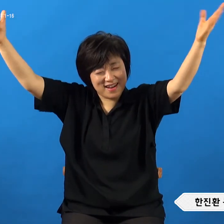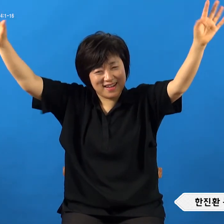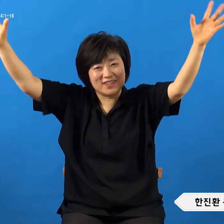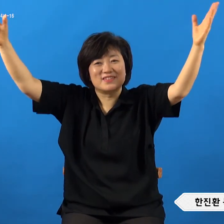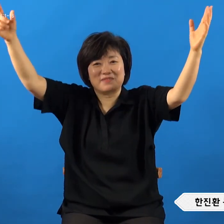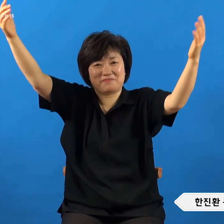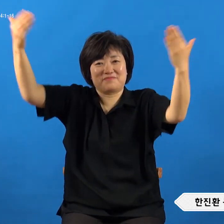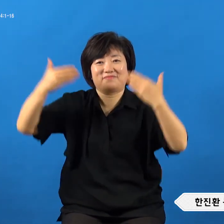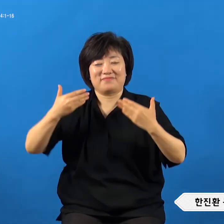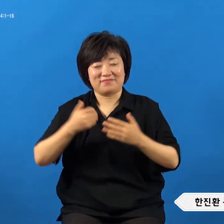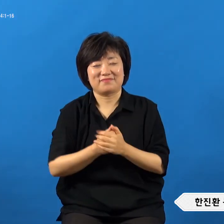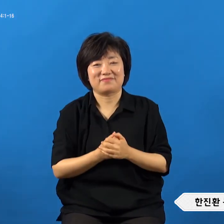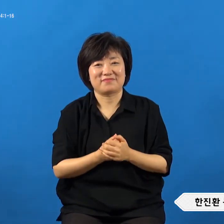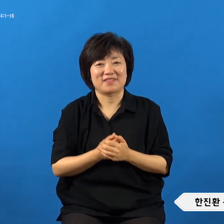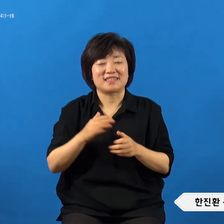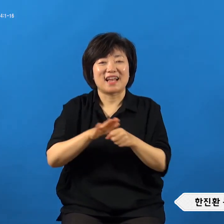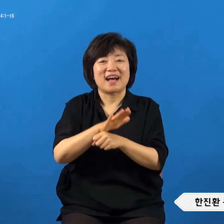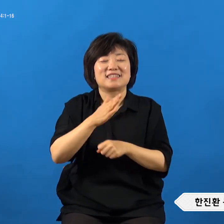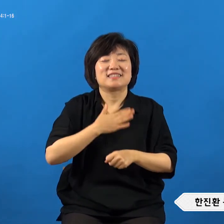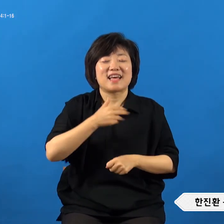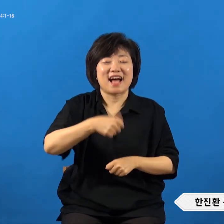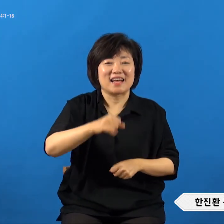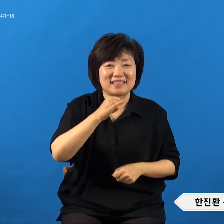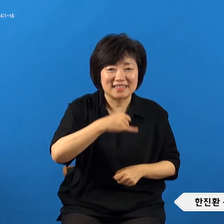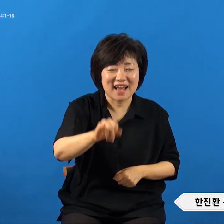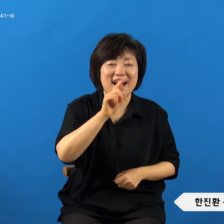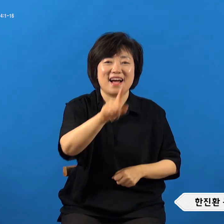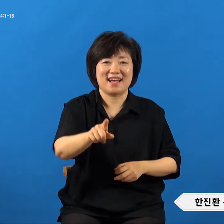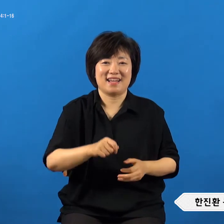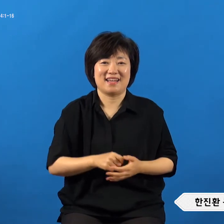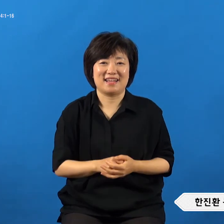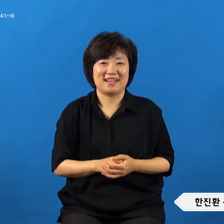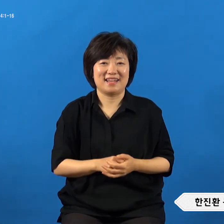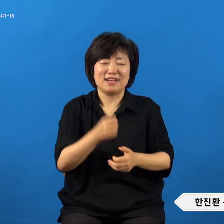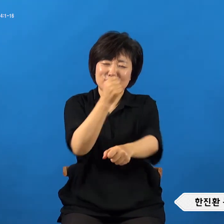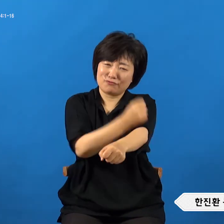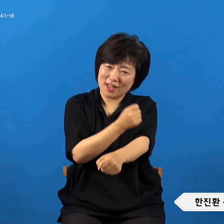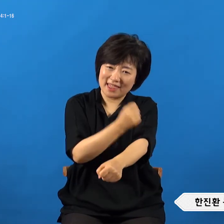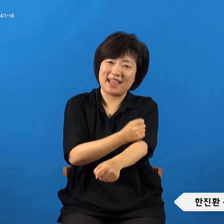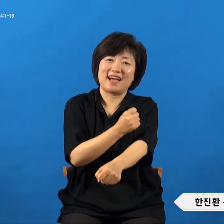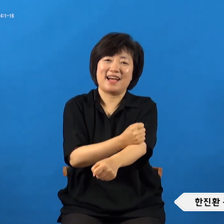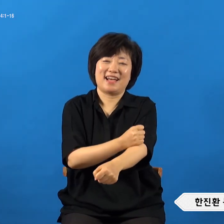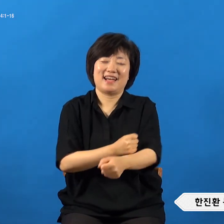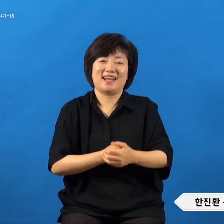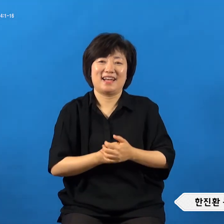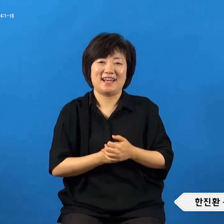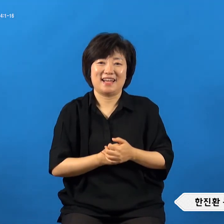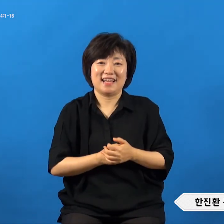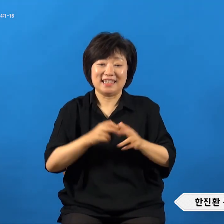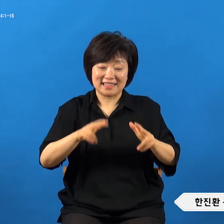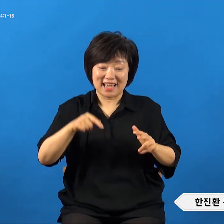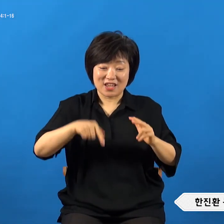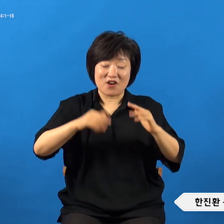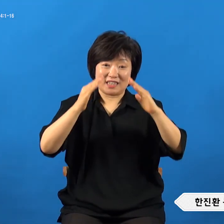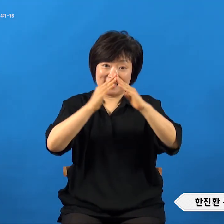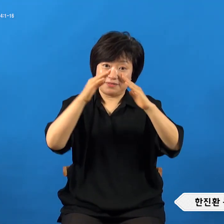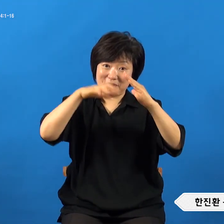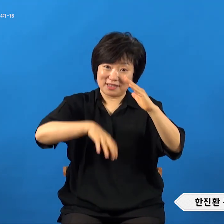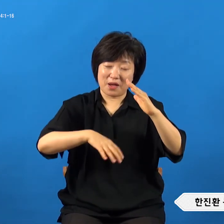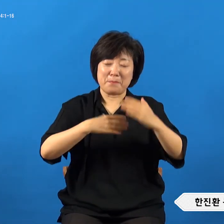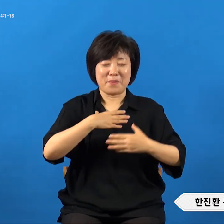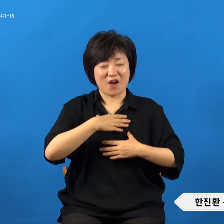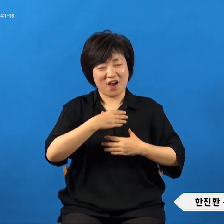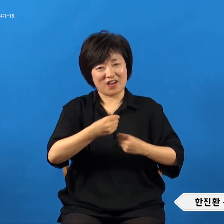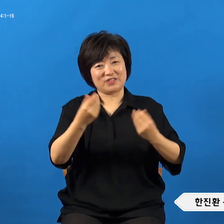영접해 주실 것입니다. 사랑하는 내 아들아, 사랑하는 내 딸아, 수고했다. 이제 여기 와서